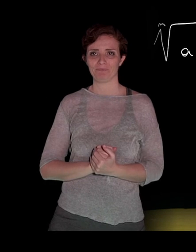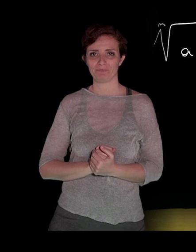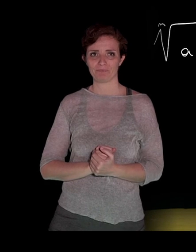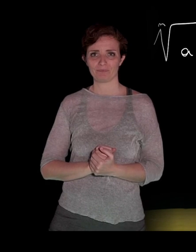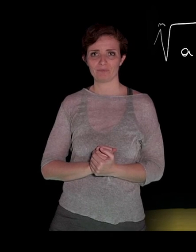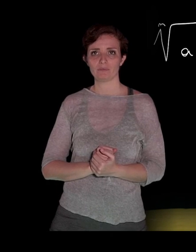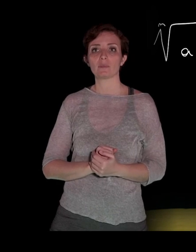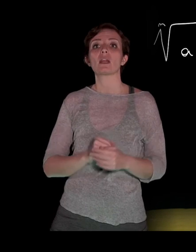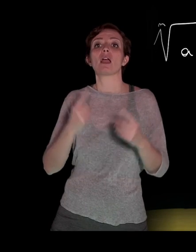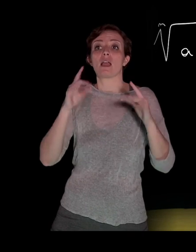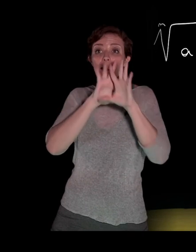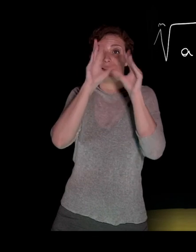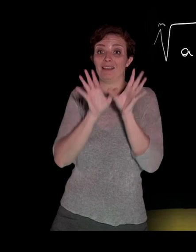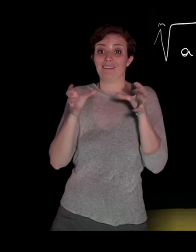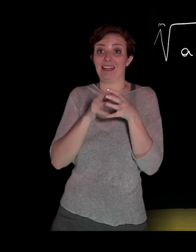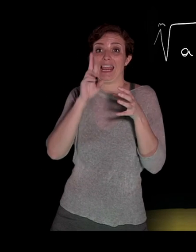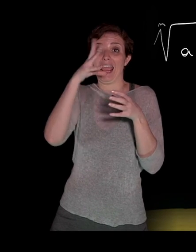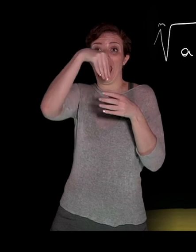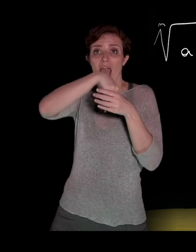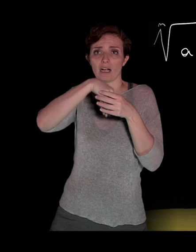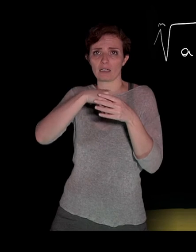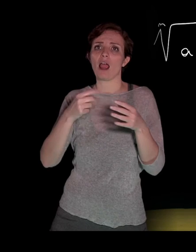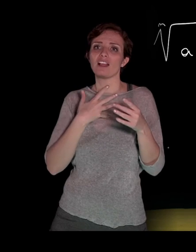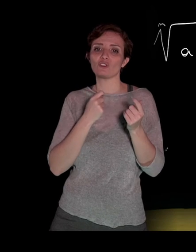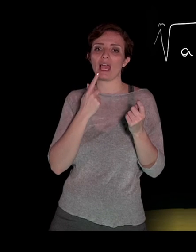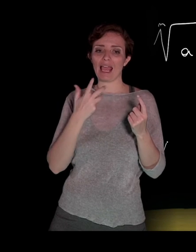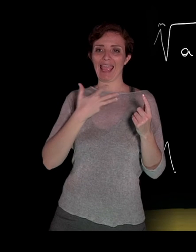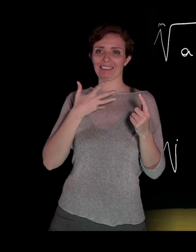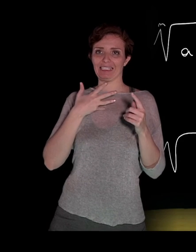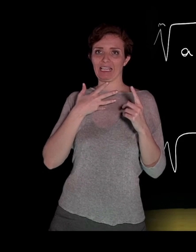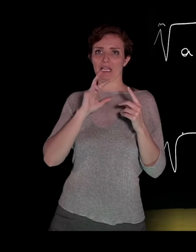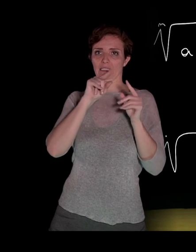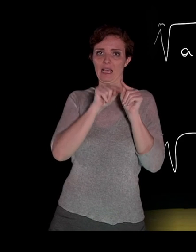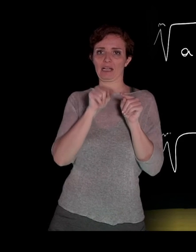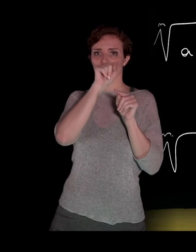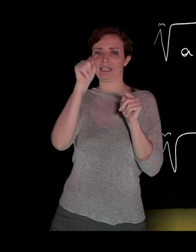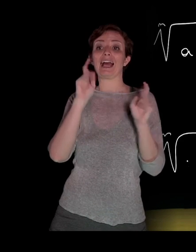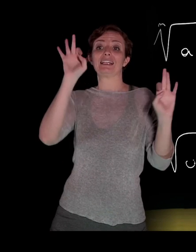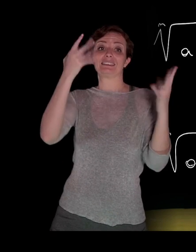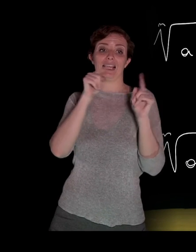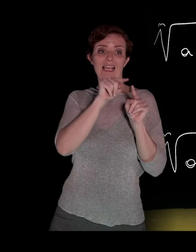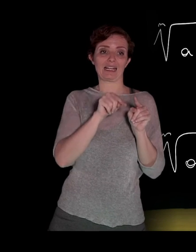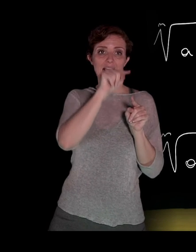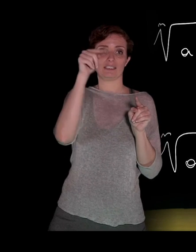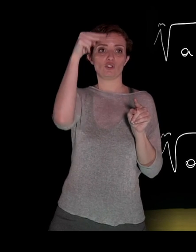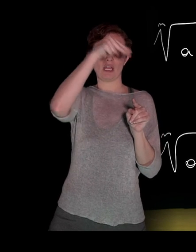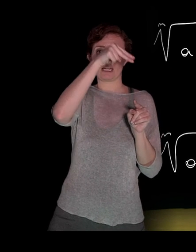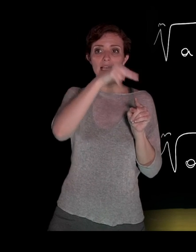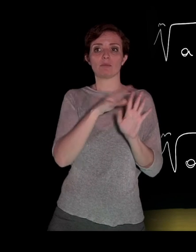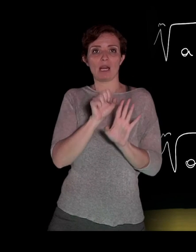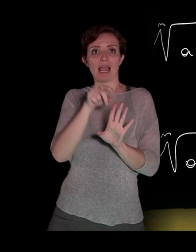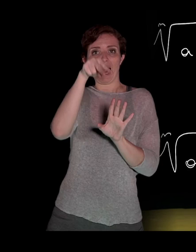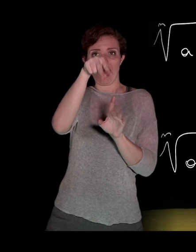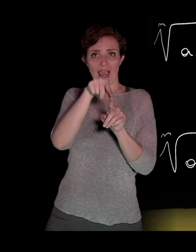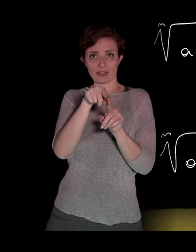in r quindi è definito il campo di esistenza del radicale in particolare se la radice ennesima di ala n